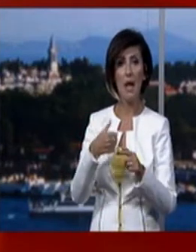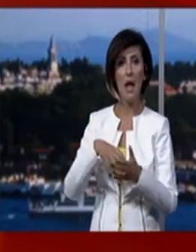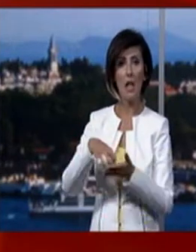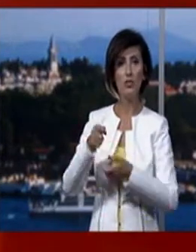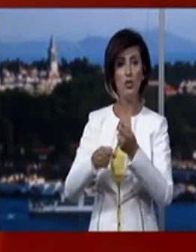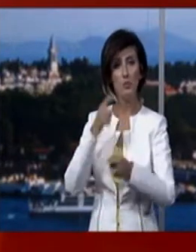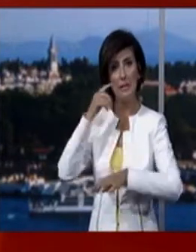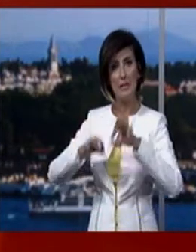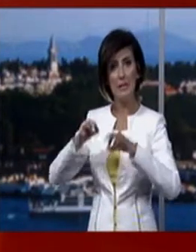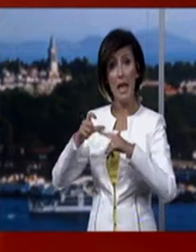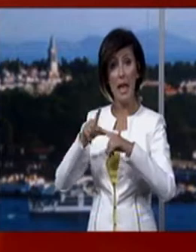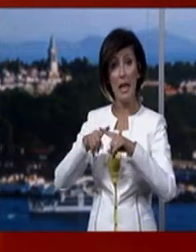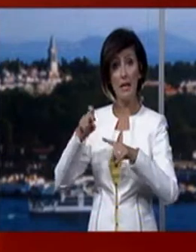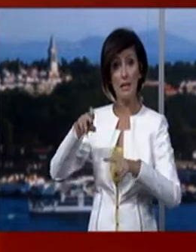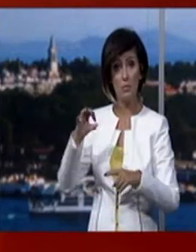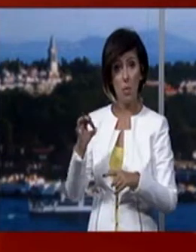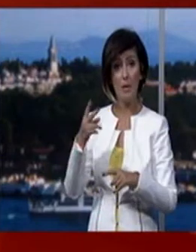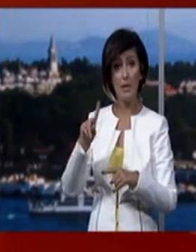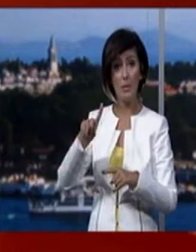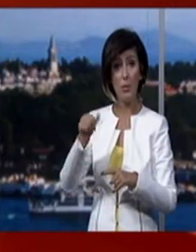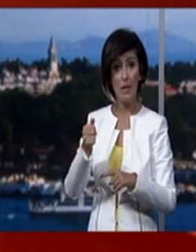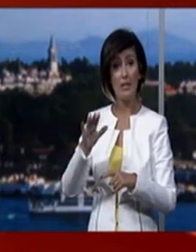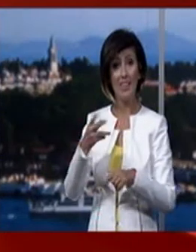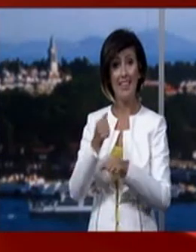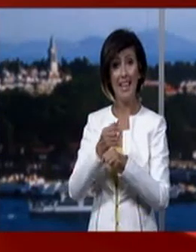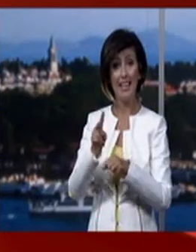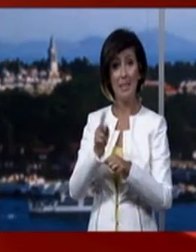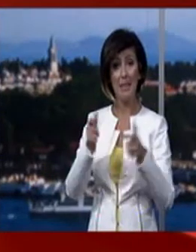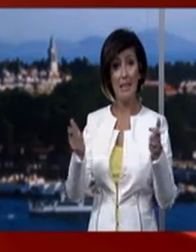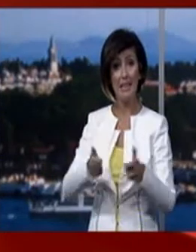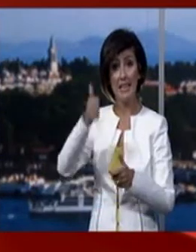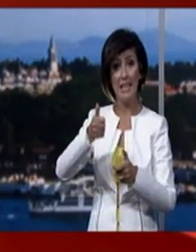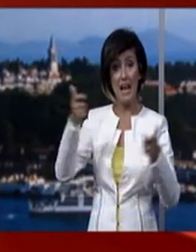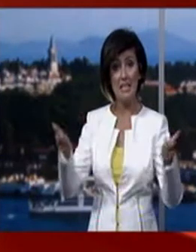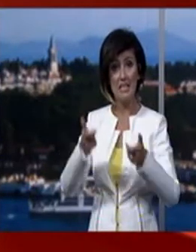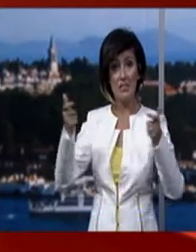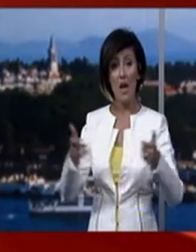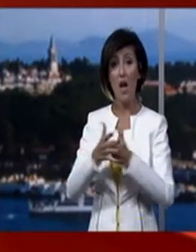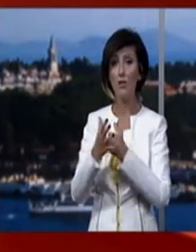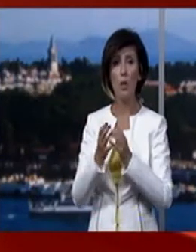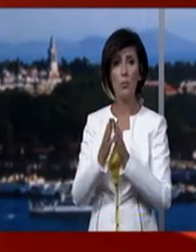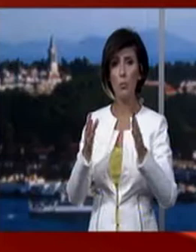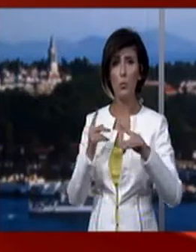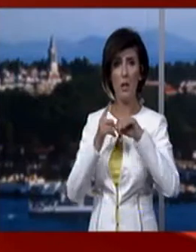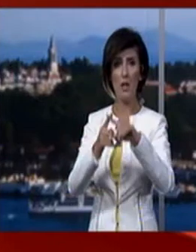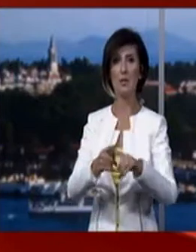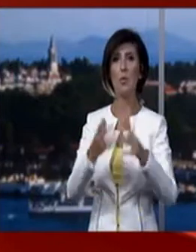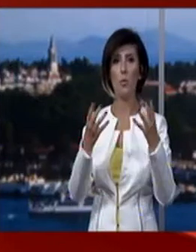Çavuşoğlu, Expo 2016 ve G20 Liderler Zirvesi'nin Antalya'ya büyük katkı sağlayacağının altını çizdi.